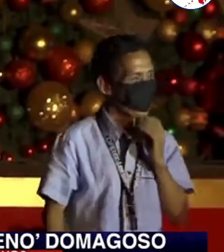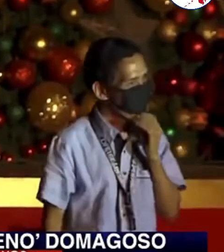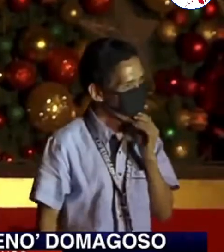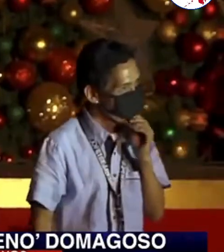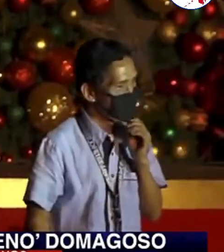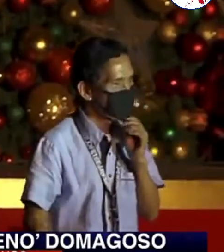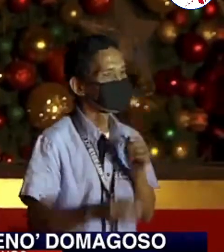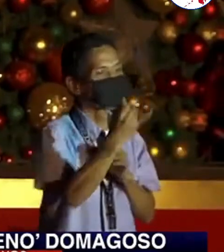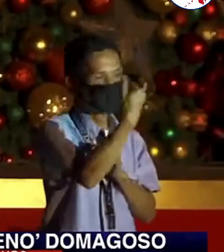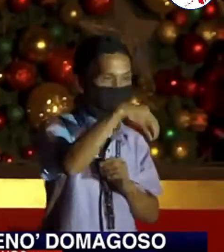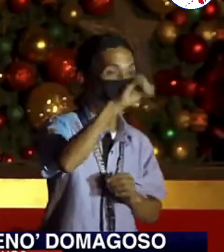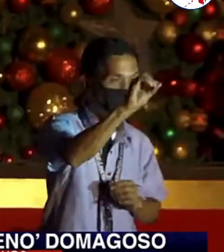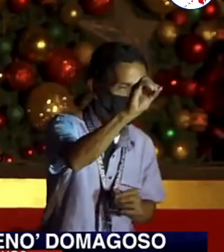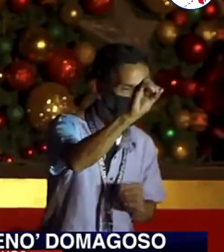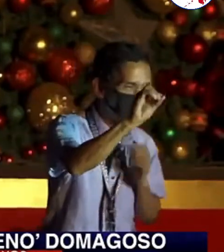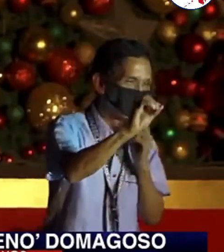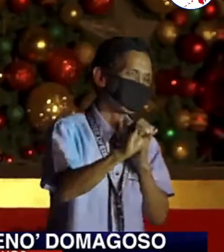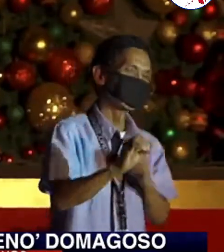Mga J.O.